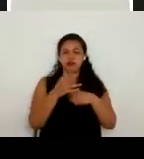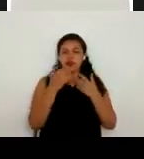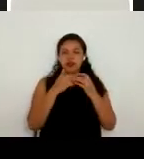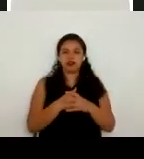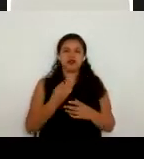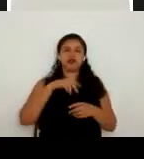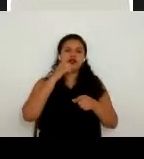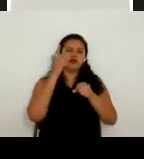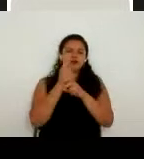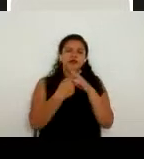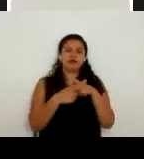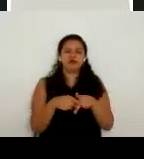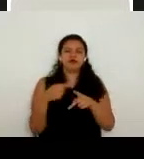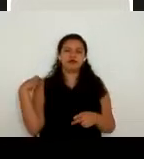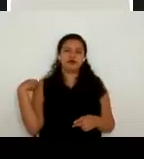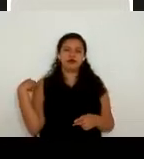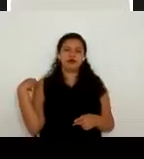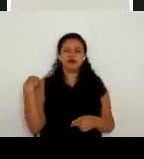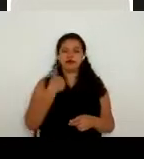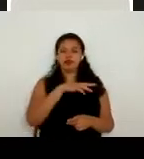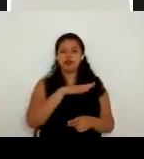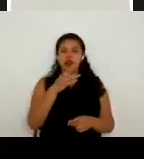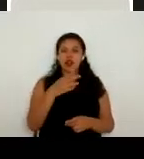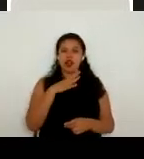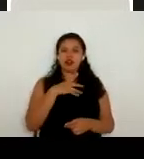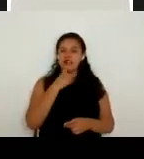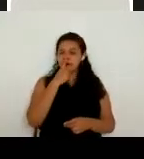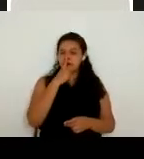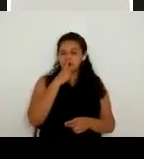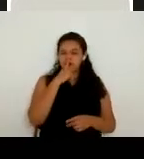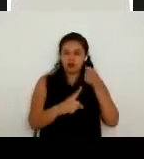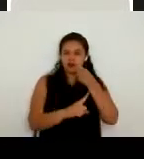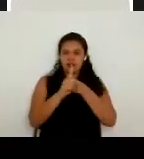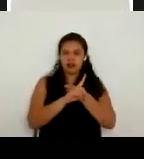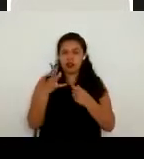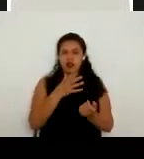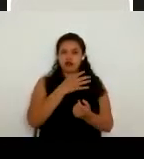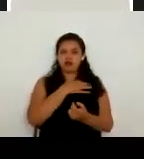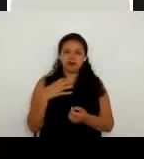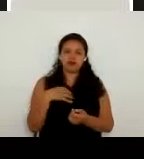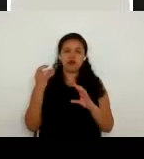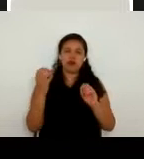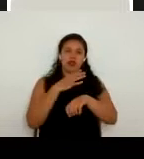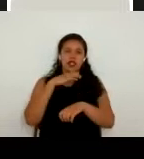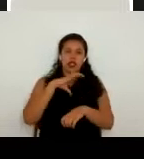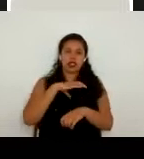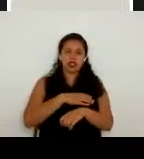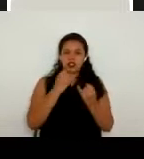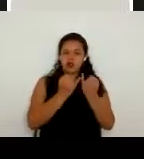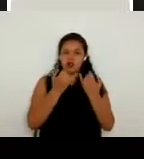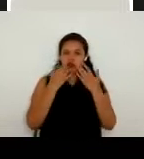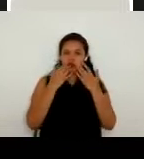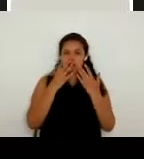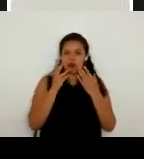bueno pensamos que no el domingo primera asma puede tener tuberculosis pulmonar o tener cáncer este o